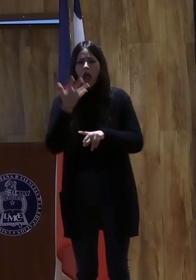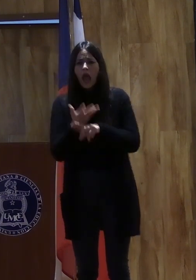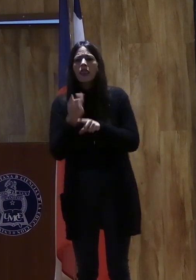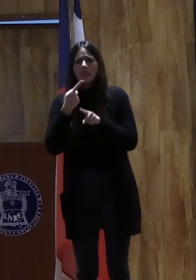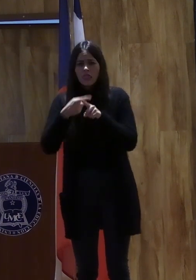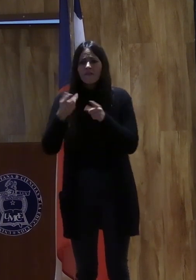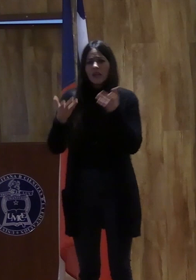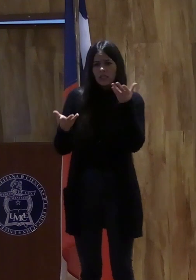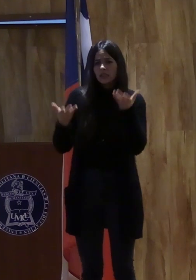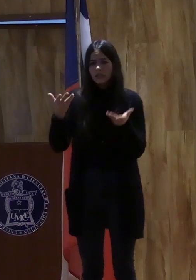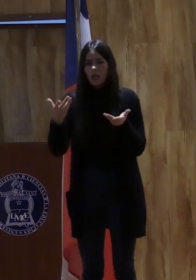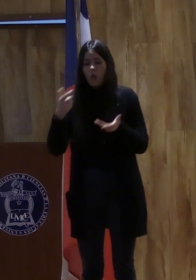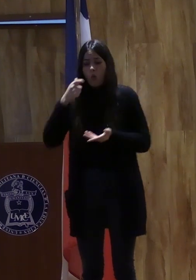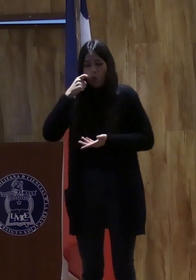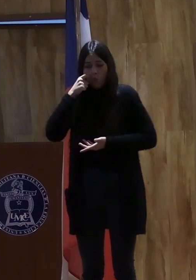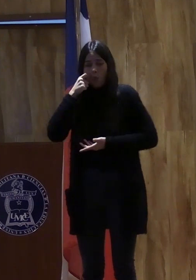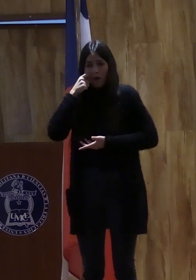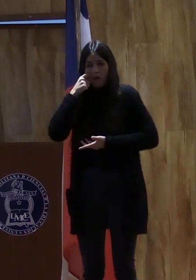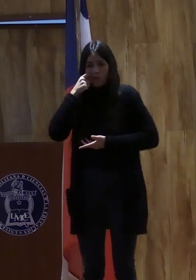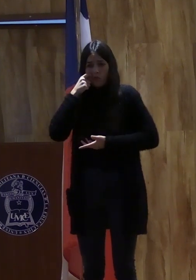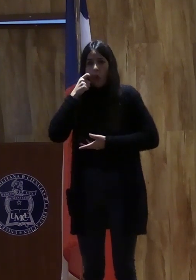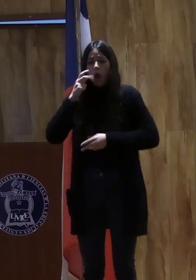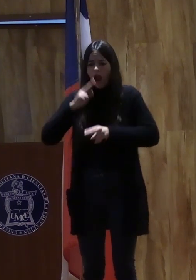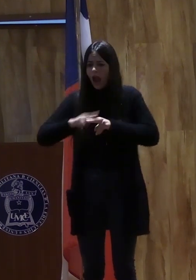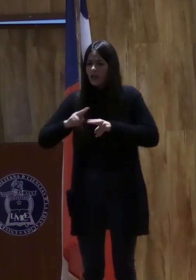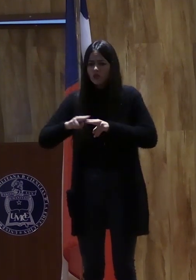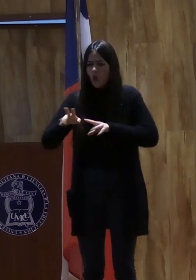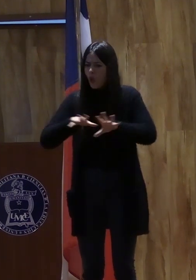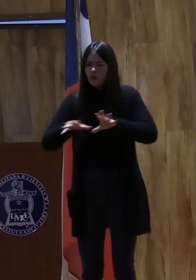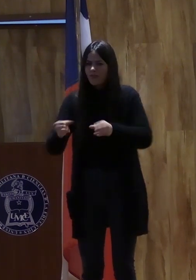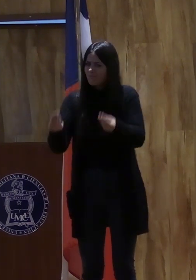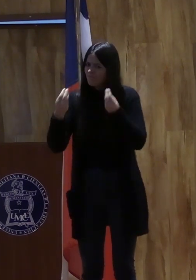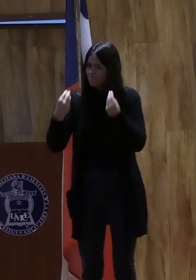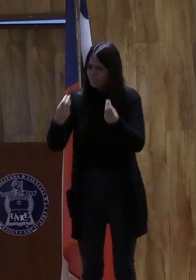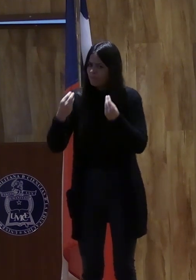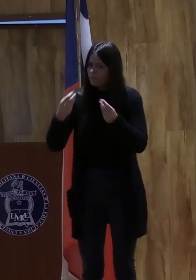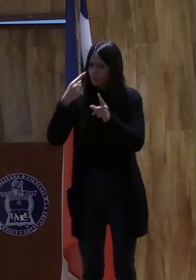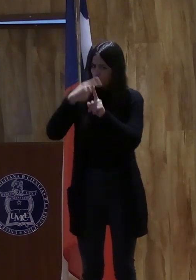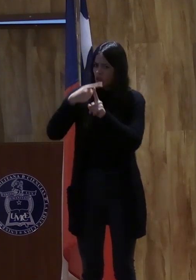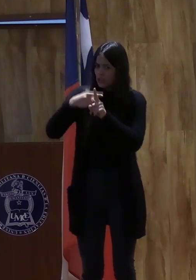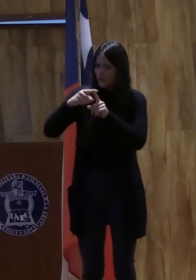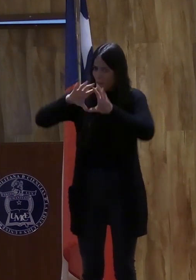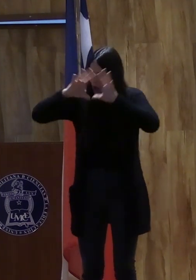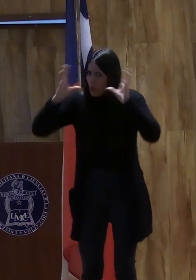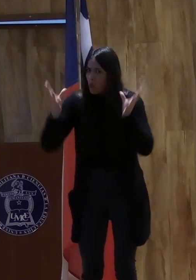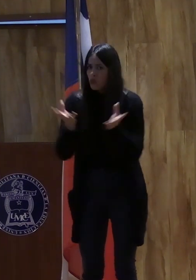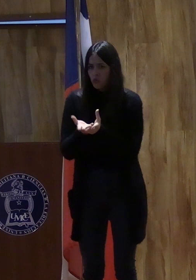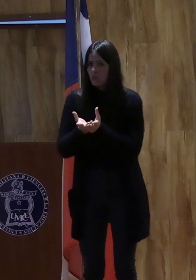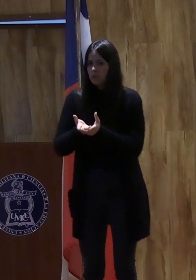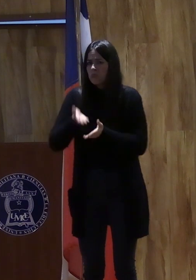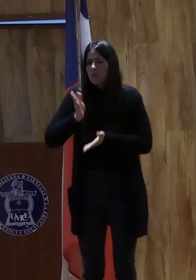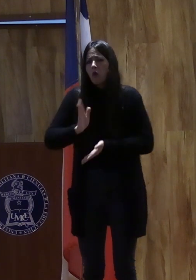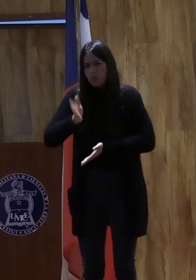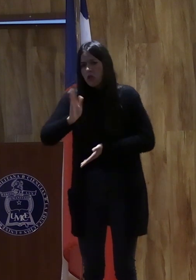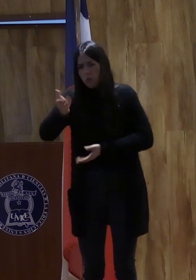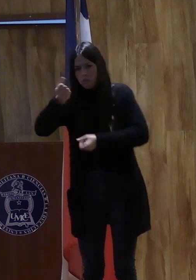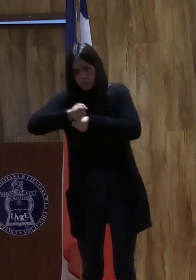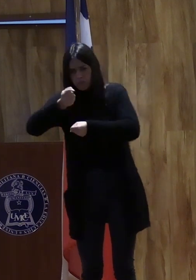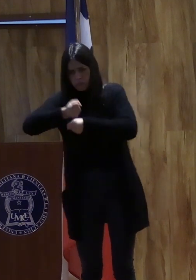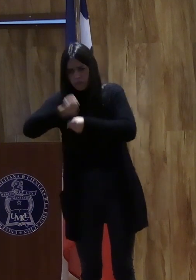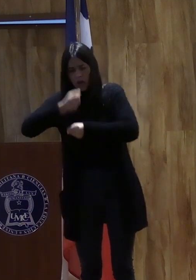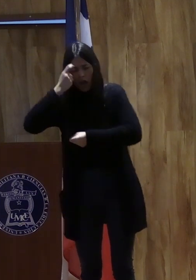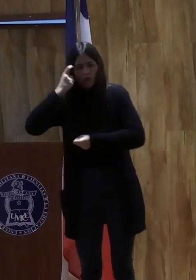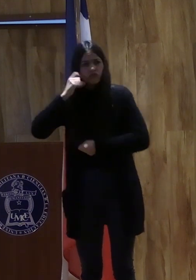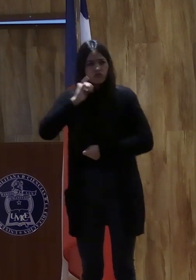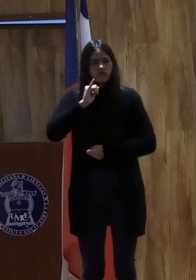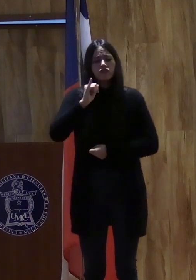distinguir. El hombre ha hecho cosas maravillosas en este planeta, extraordinarias, y las va a seguir haciendo, no me cabe la menor duda.